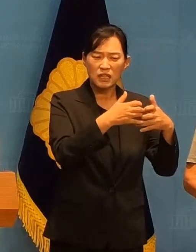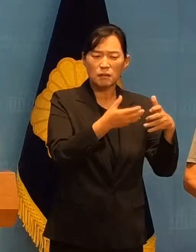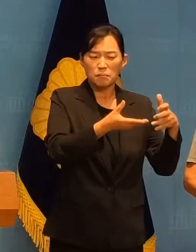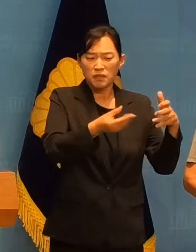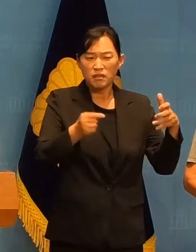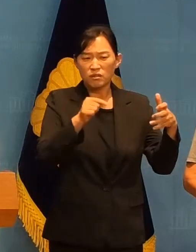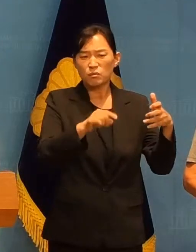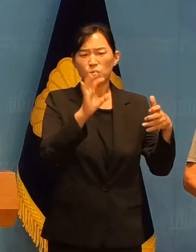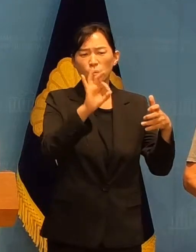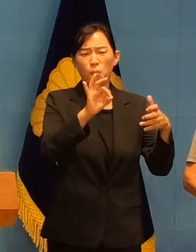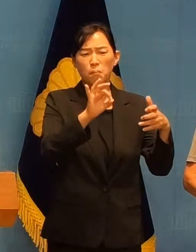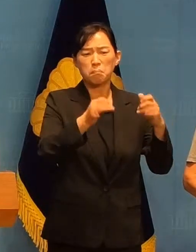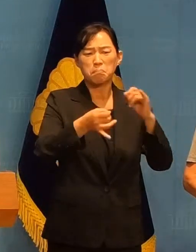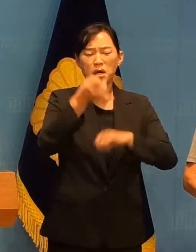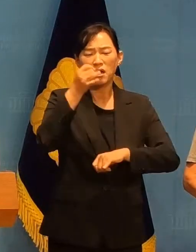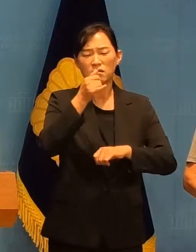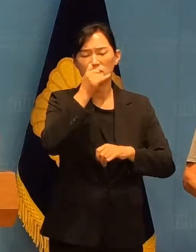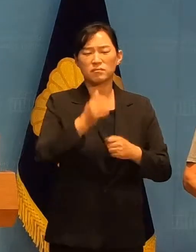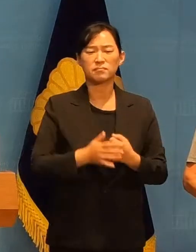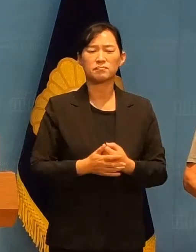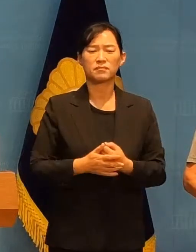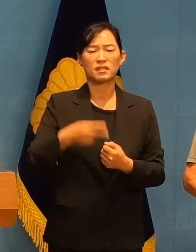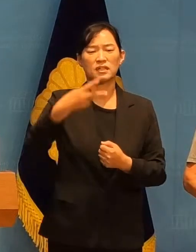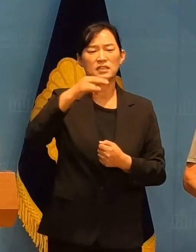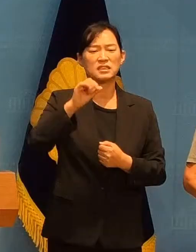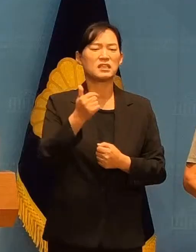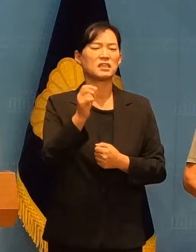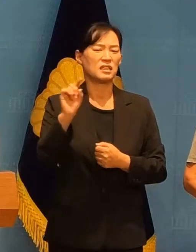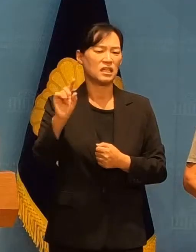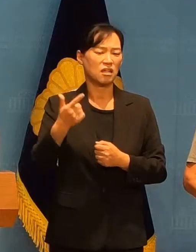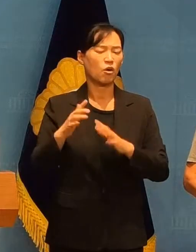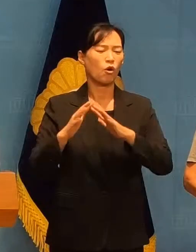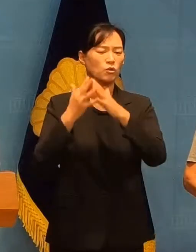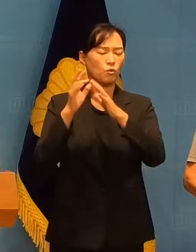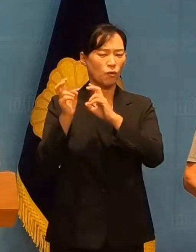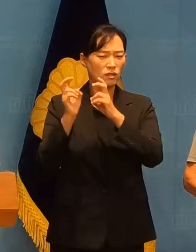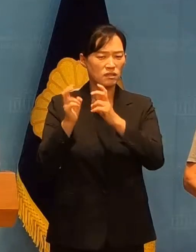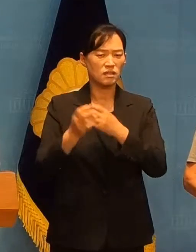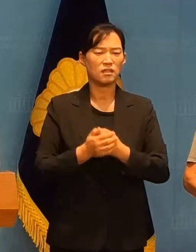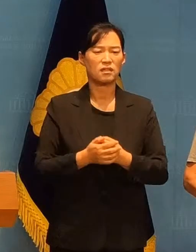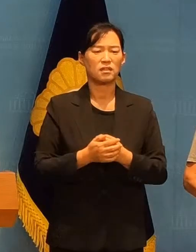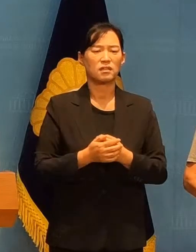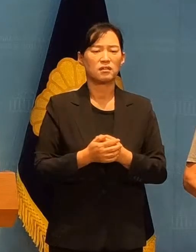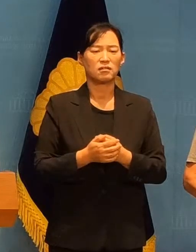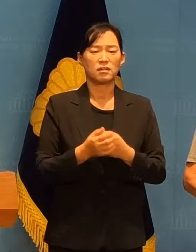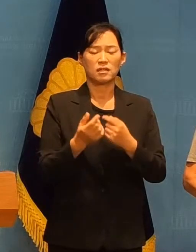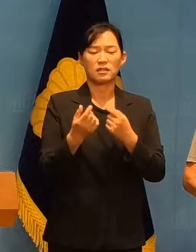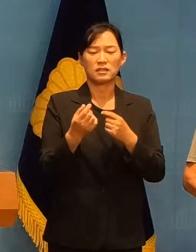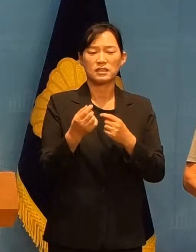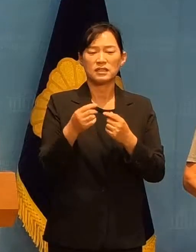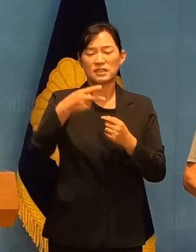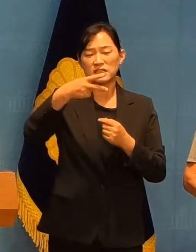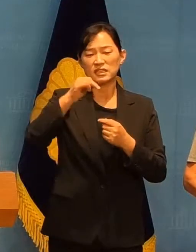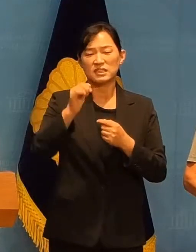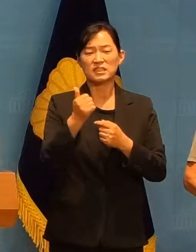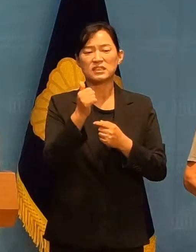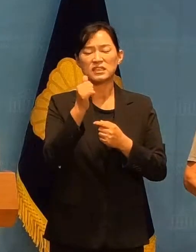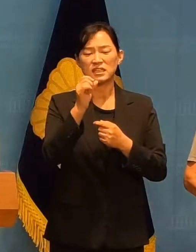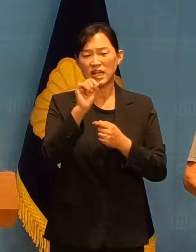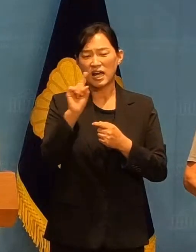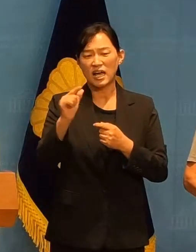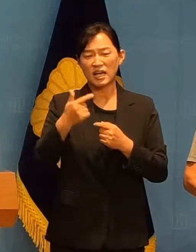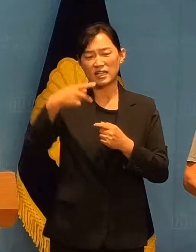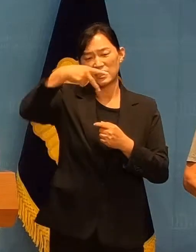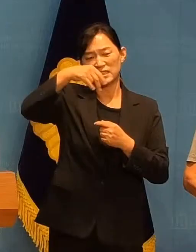있습니다. 신한종합건설 신한인슬빌과 유사상호를 쓰고 있는 신한 실크밸리 브랜드로